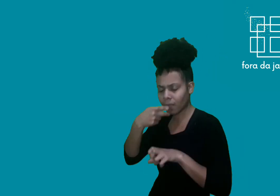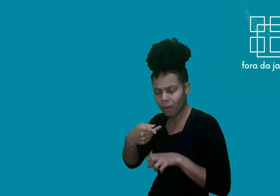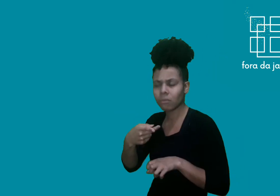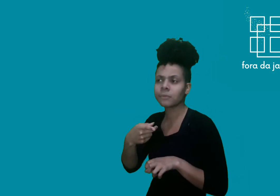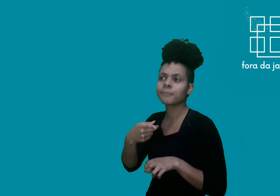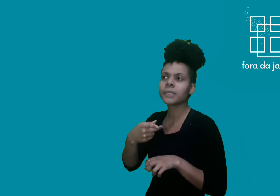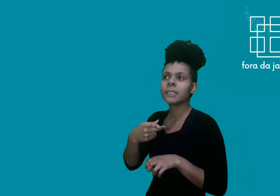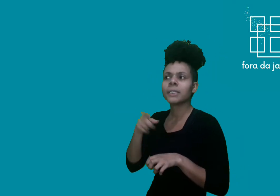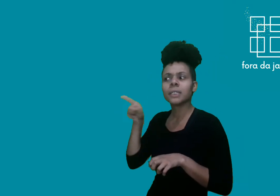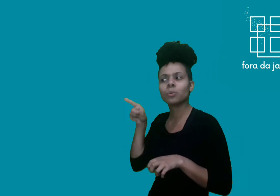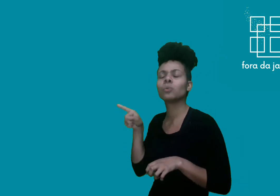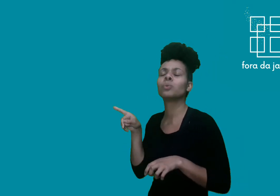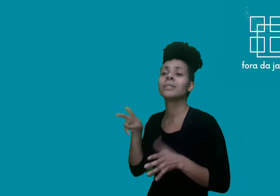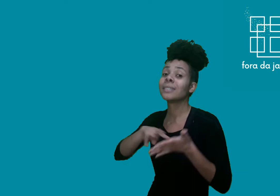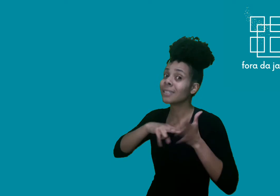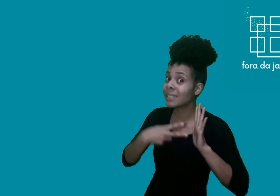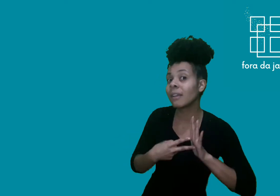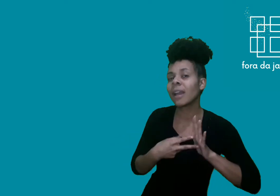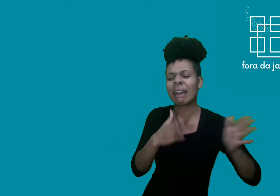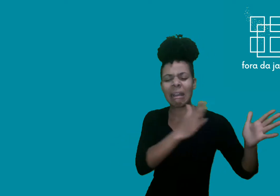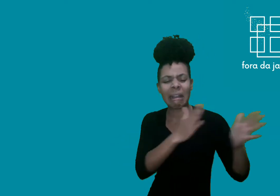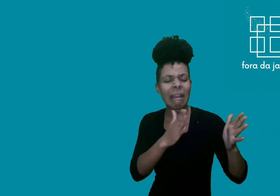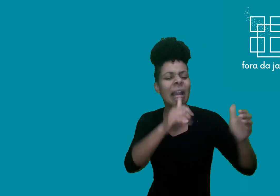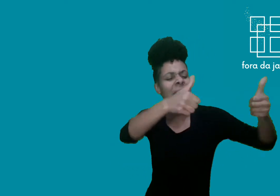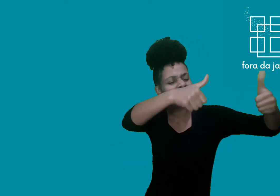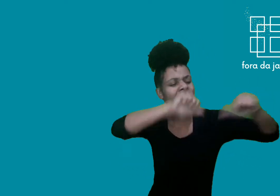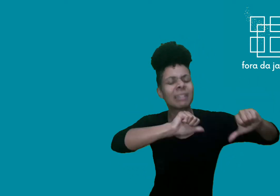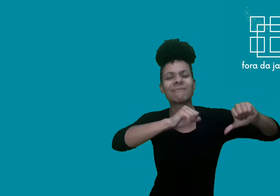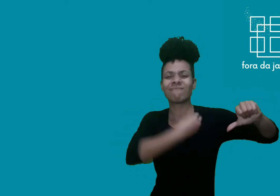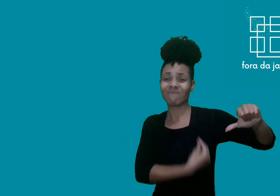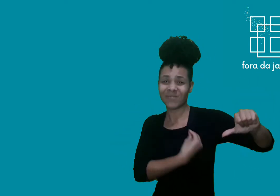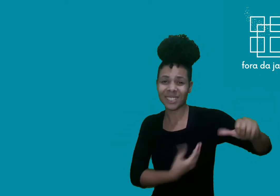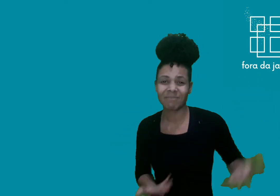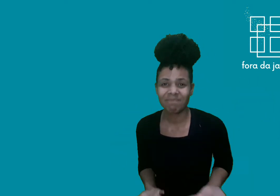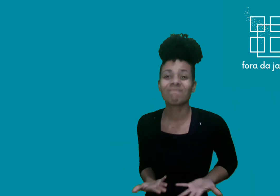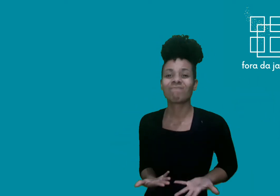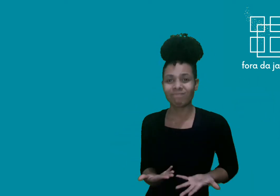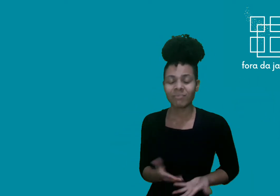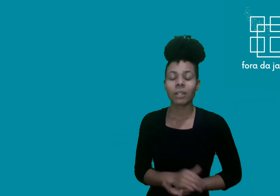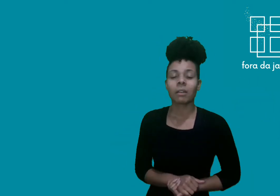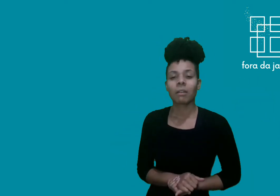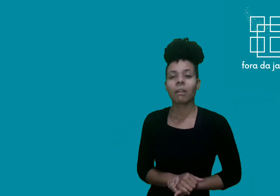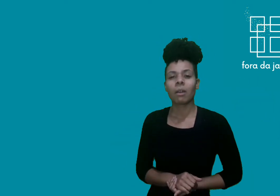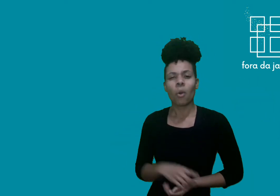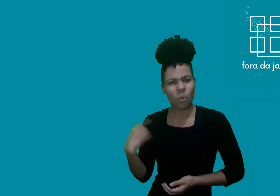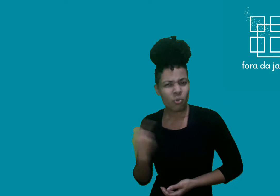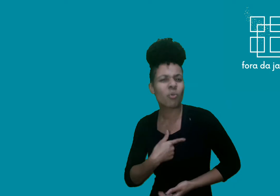de tentar entender o que a gente está fazendo ali, né? E quando a gente não para pensar sobre isso, eu